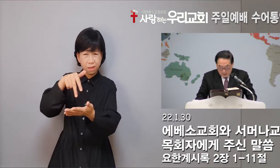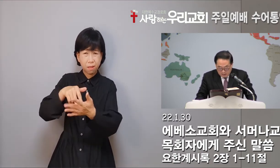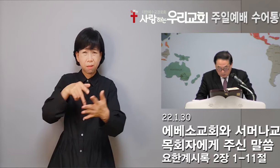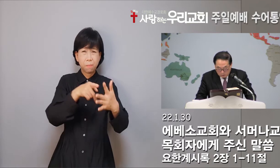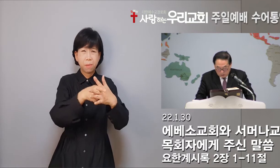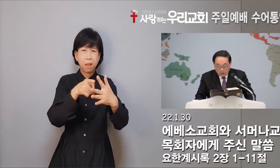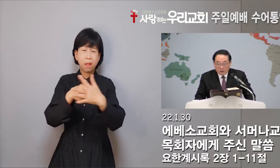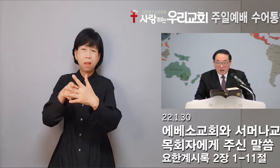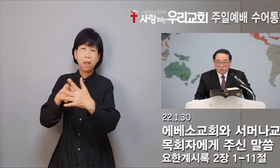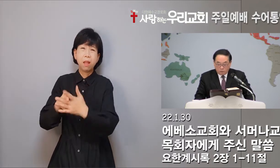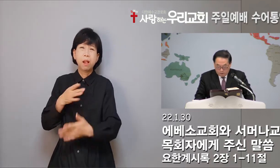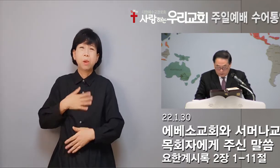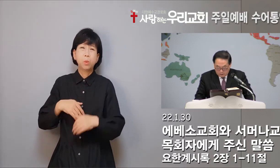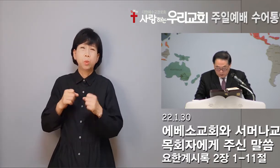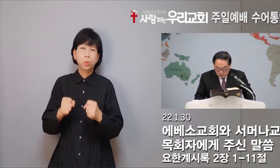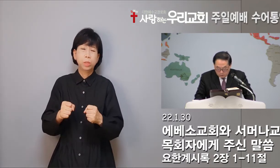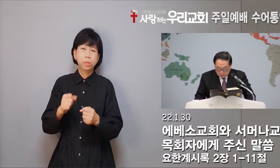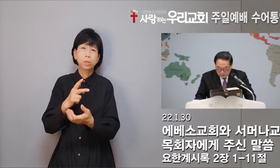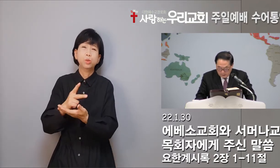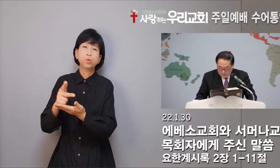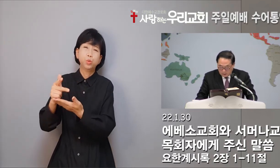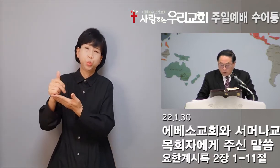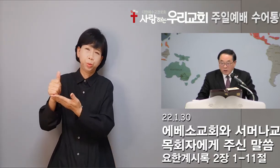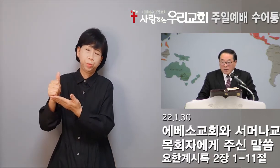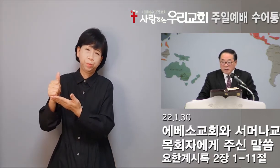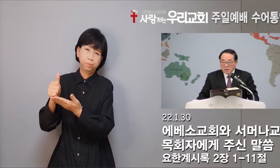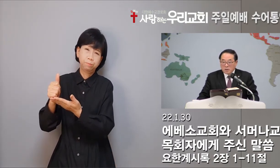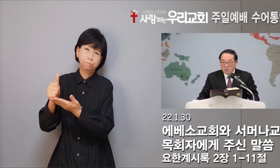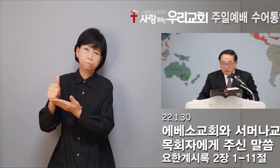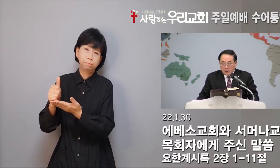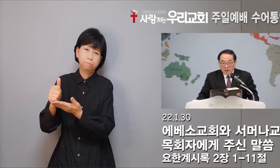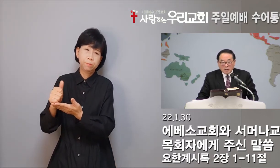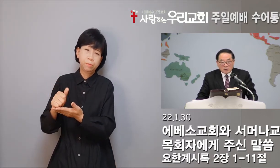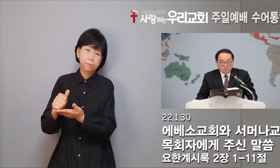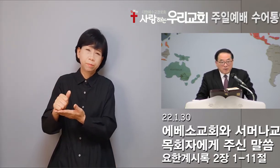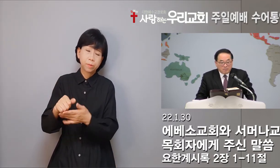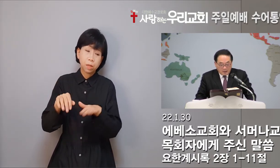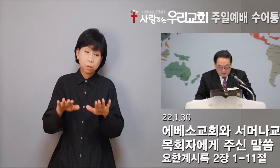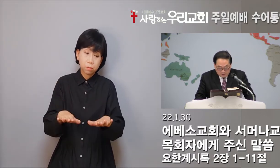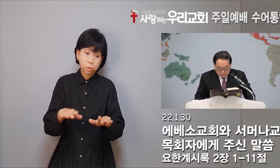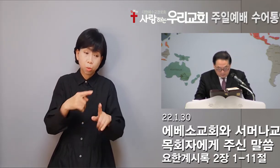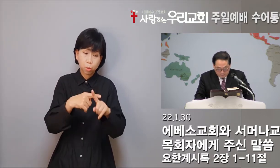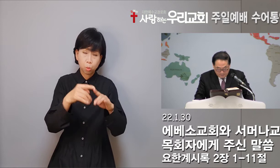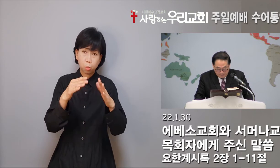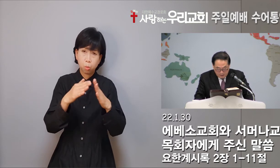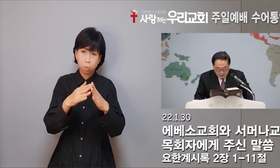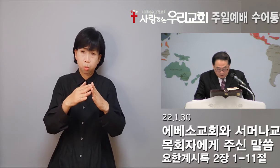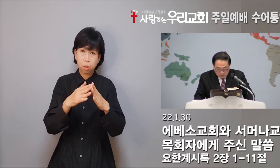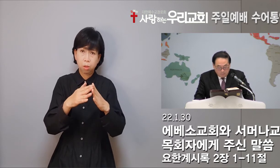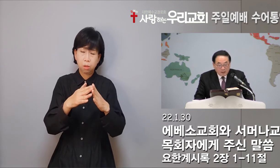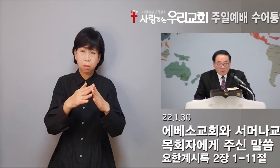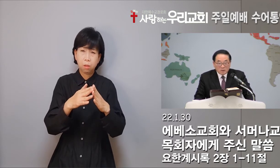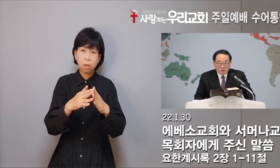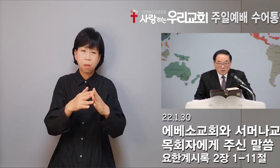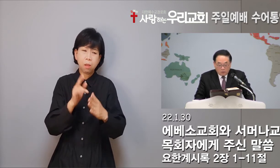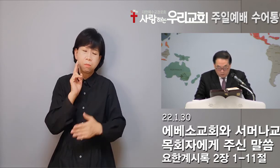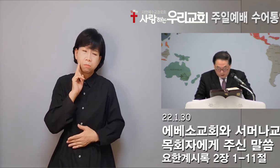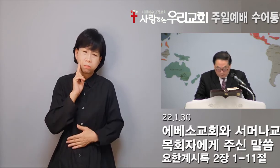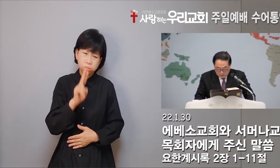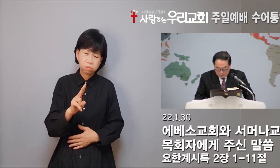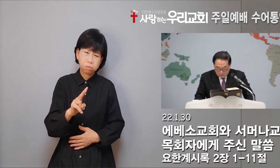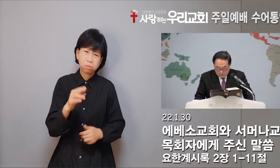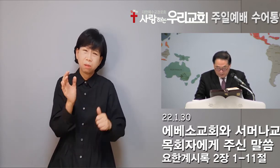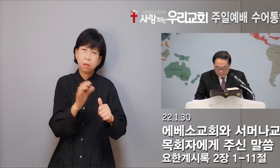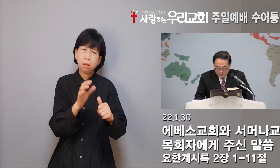가운데 사도시대와 사도 후시대에 교회가 연결될 때 큰 핍박이 있었습니다. 고난받는 것은